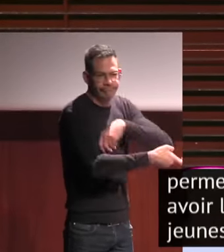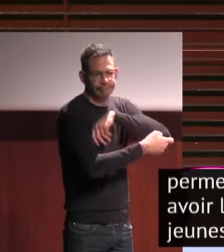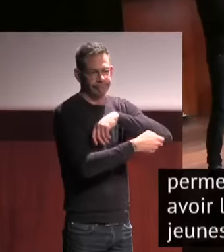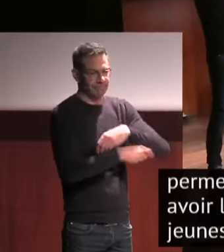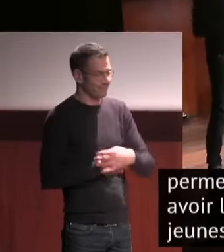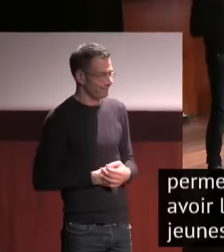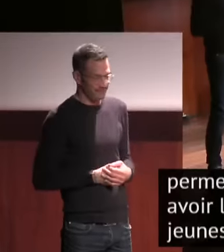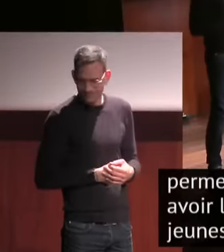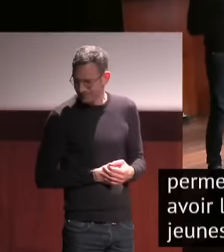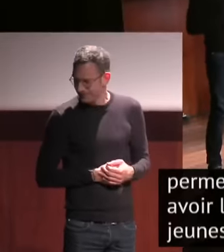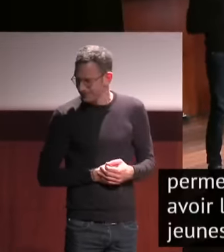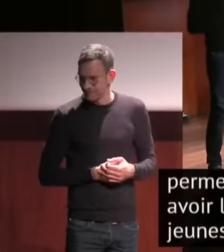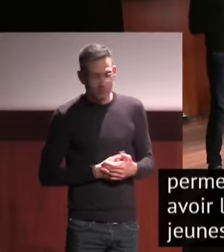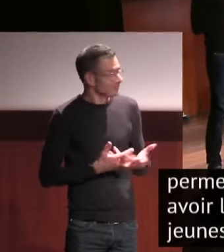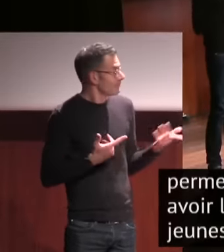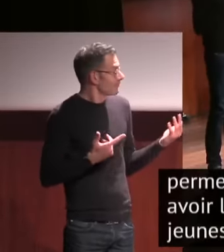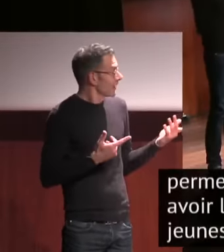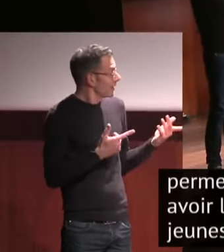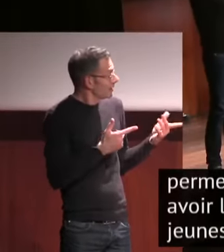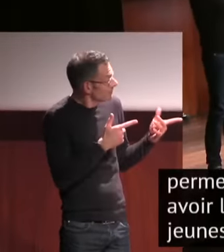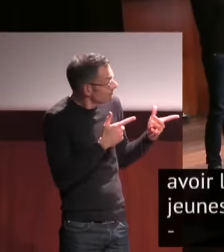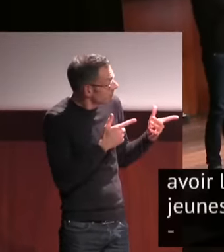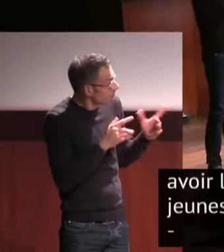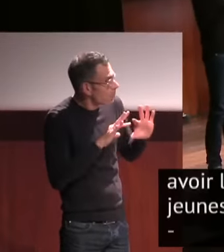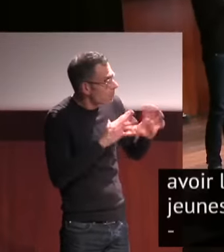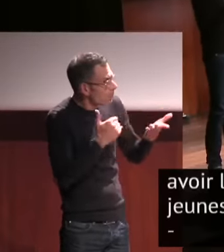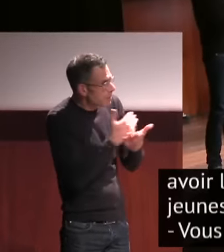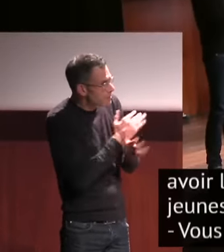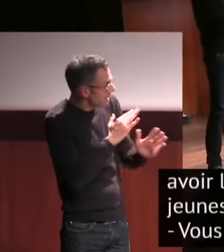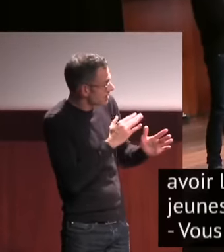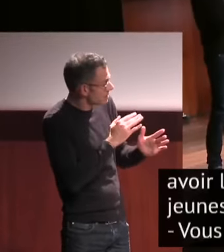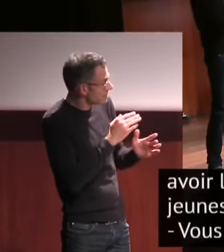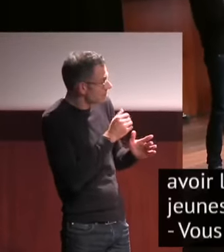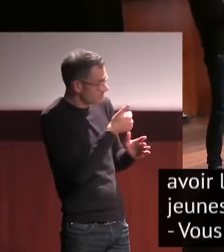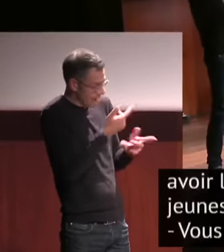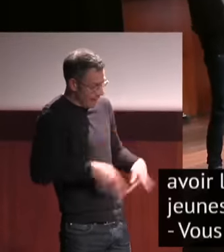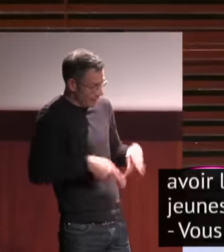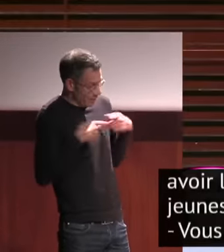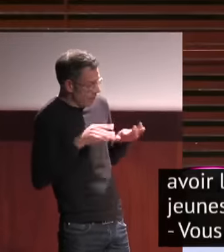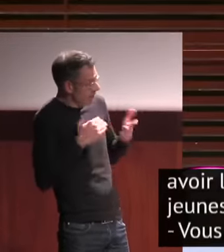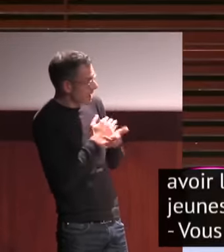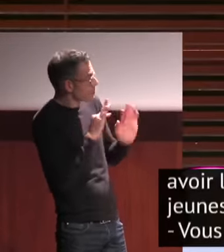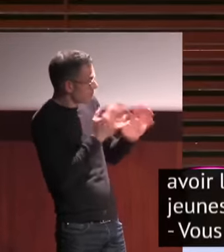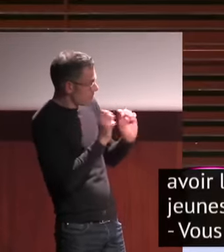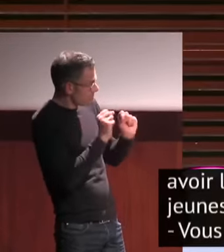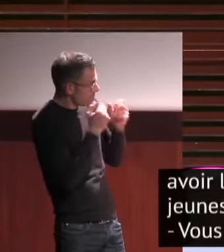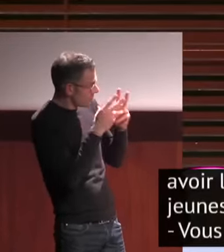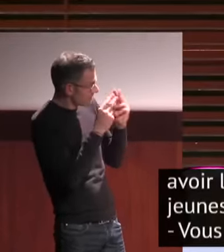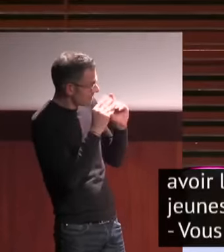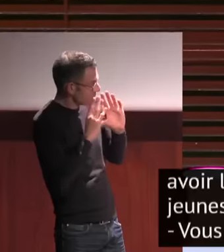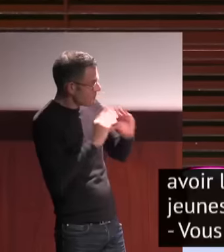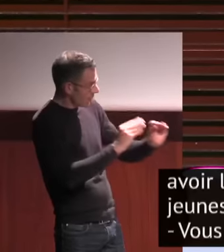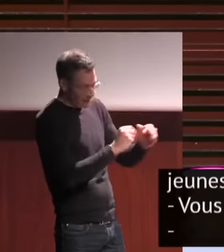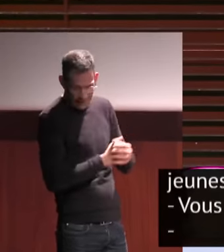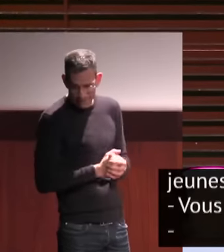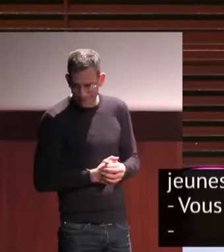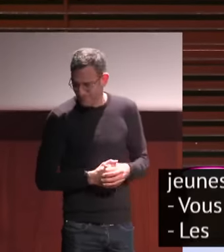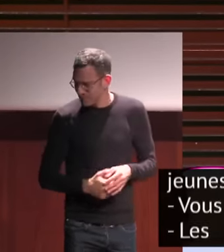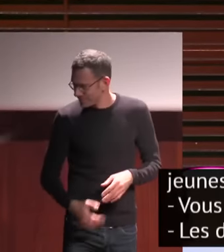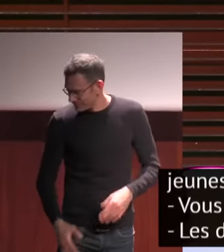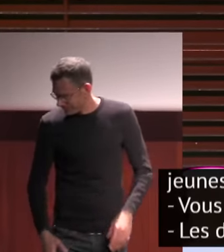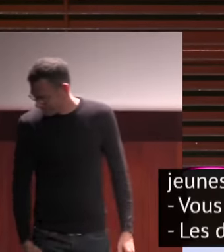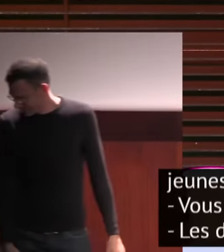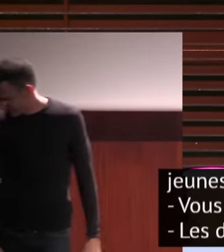Et concrètement, vous pouvez nous expliquer très brièvement comment ça se déroule, une séance par exemple ou... Alors, les deux professionnels signent